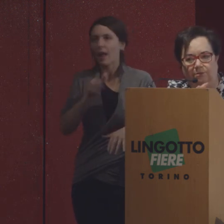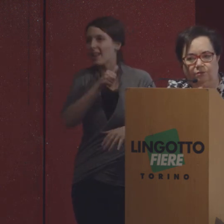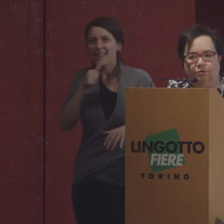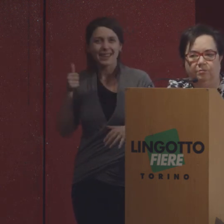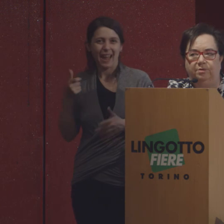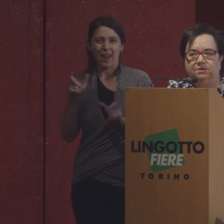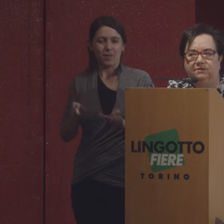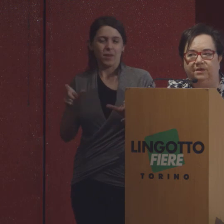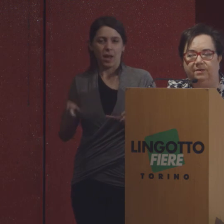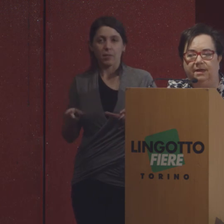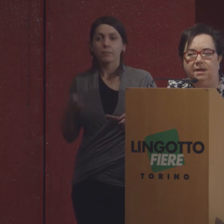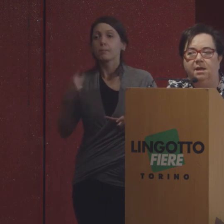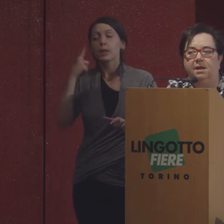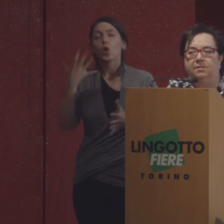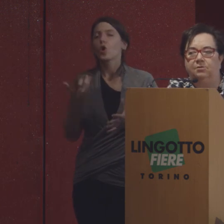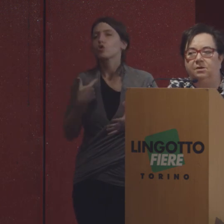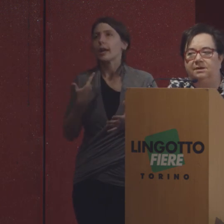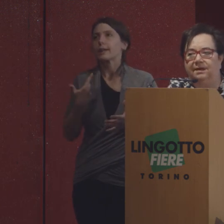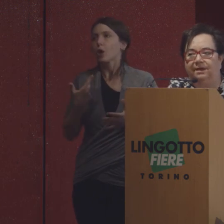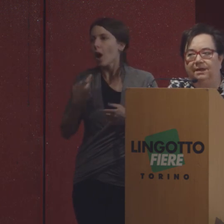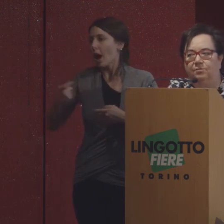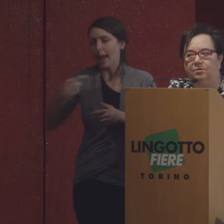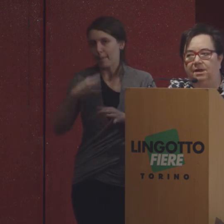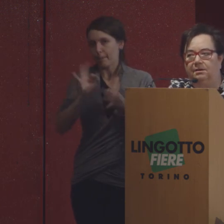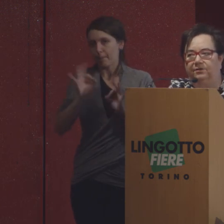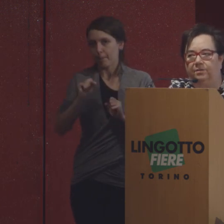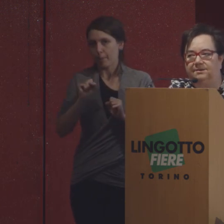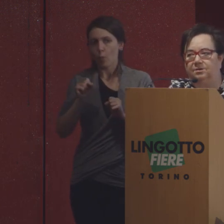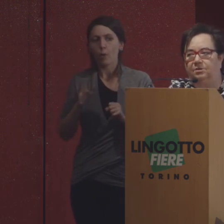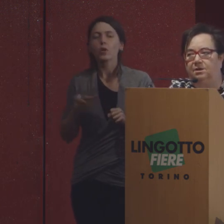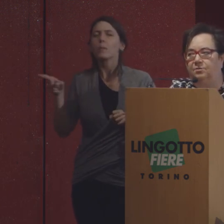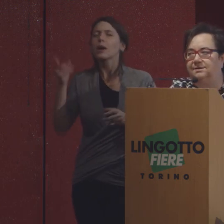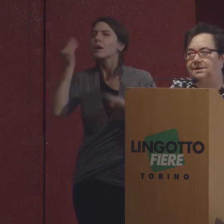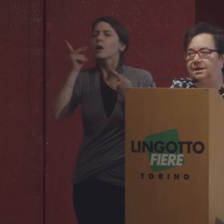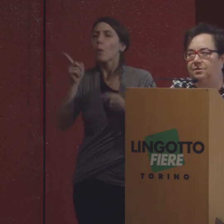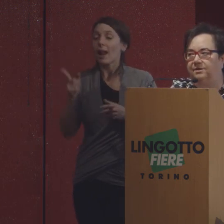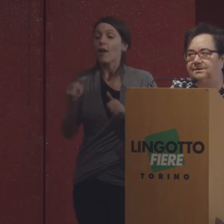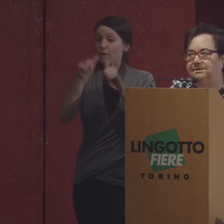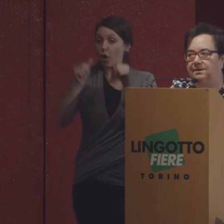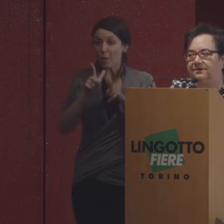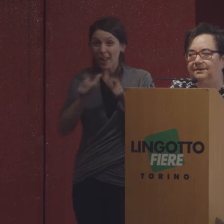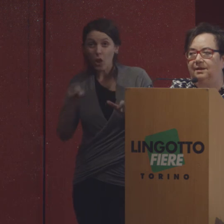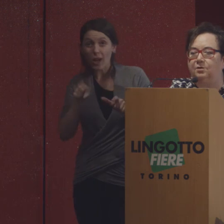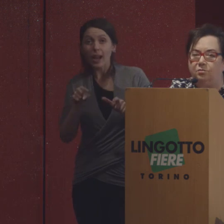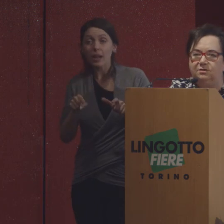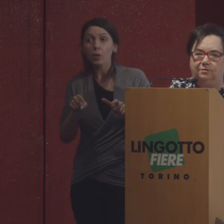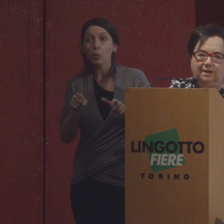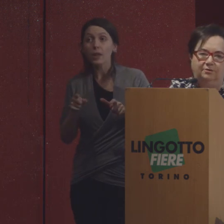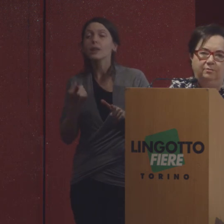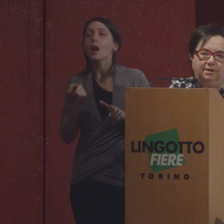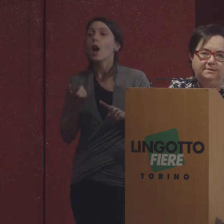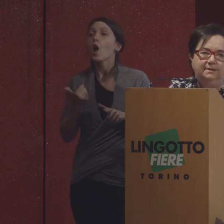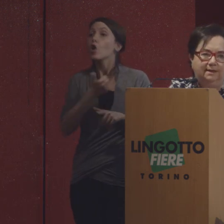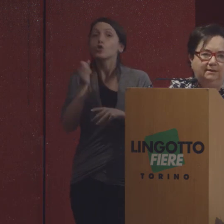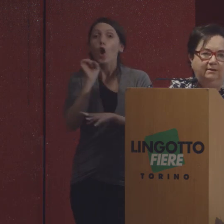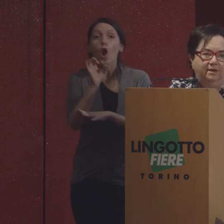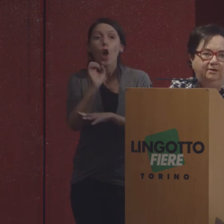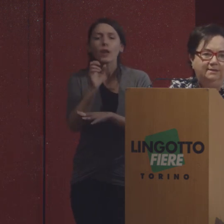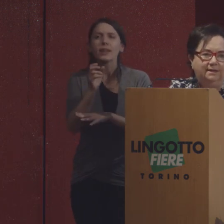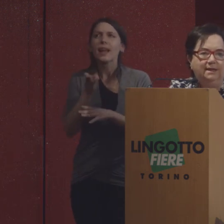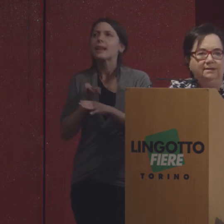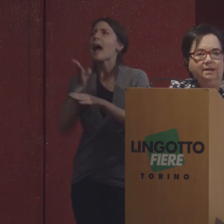concetto su cui non mi posso soffermare, ma lui riteneva che una formazione linguistica dovesse essere fatta non soltanto per gli insegnanti